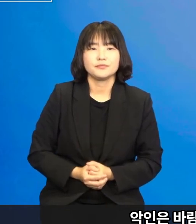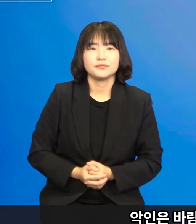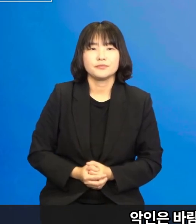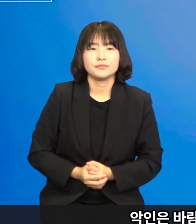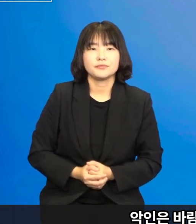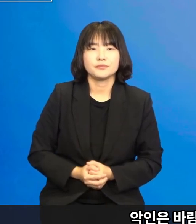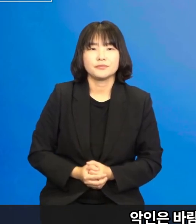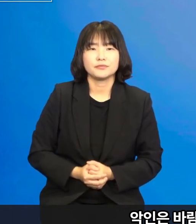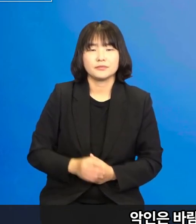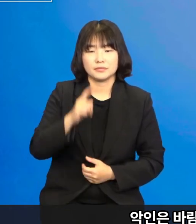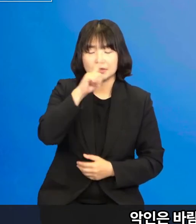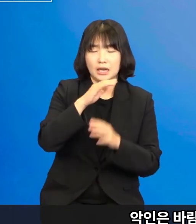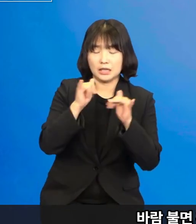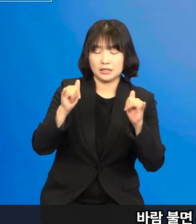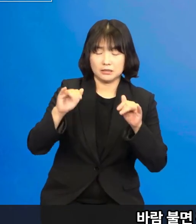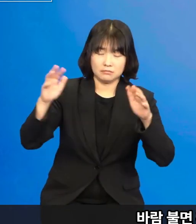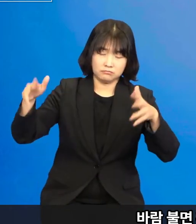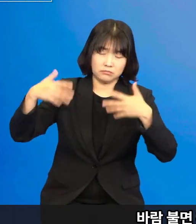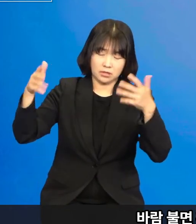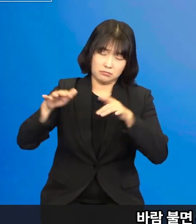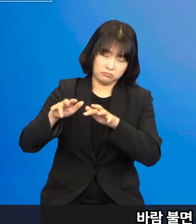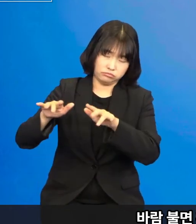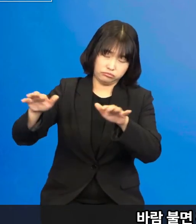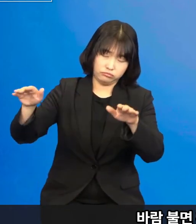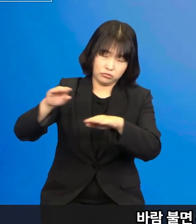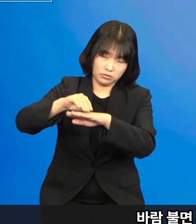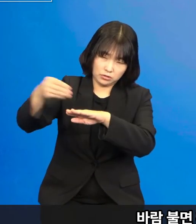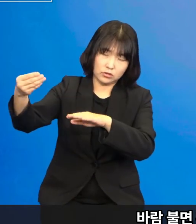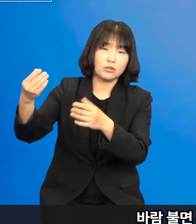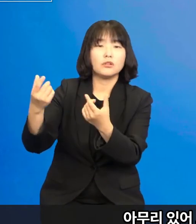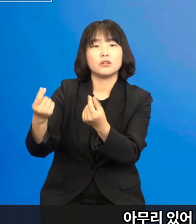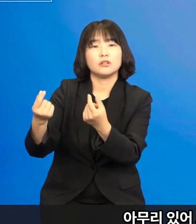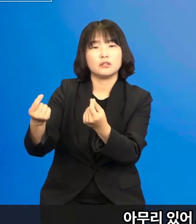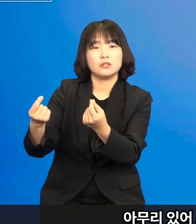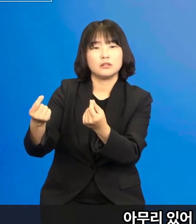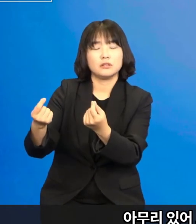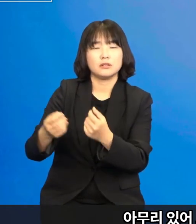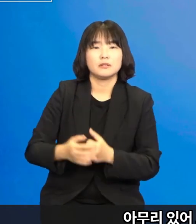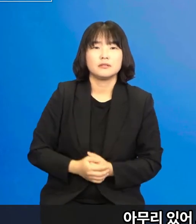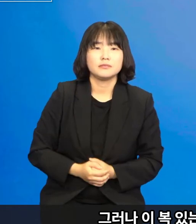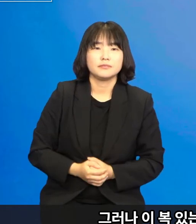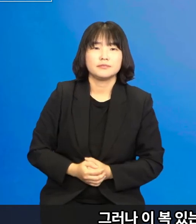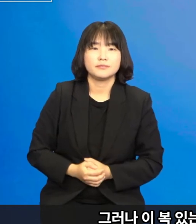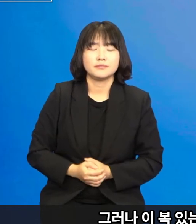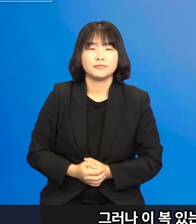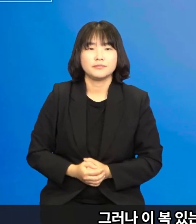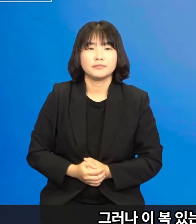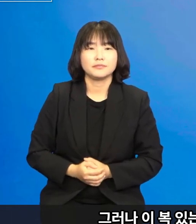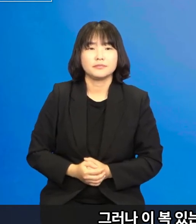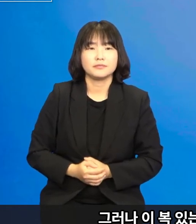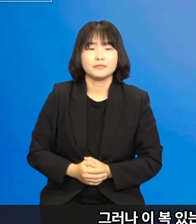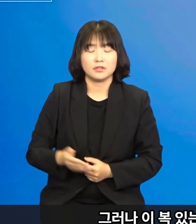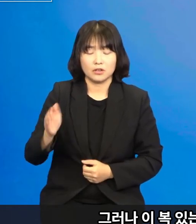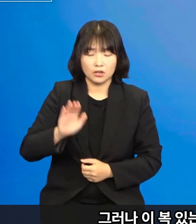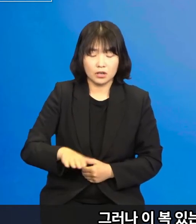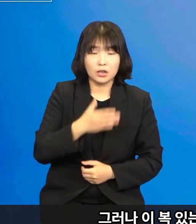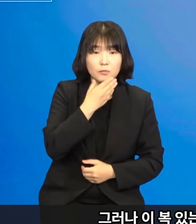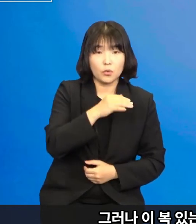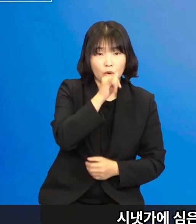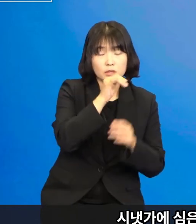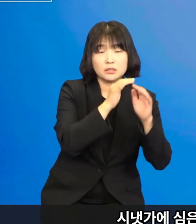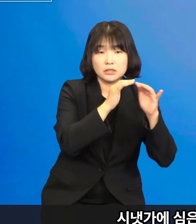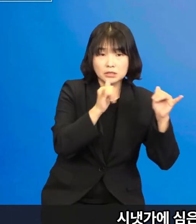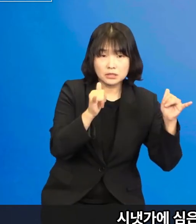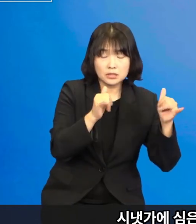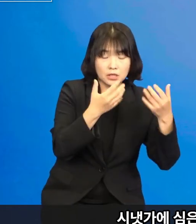악인은 바람이 날리는 겨와 같다. 바람 불면 훅 날아가는 거예요. 아무리 있어 보여도 다 날아갑니다. 그러나 이 복 있는 자는 뭐에 비유를